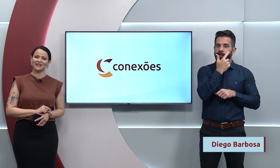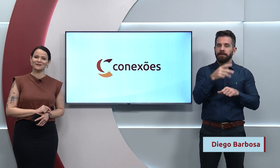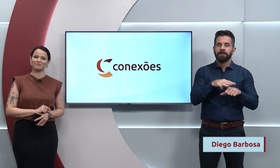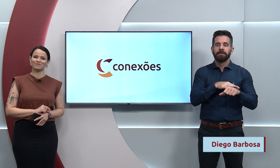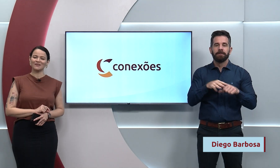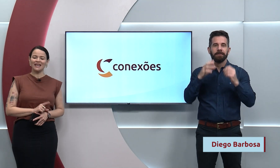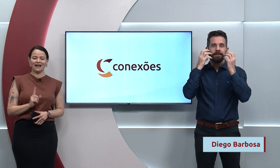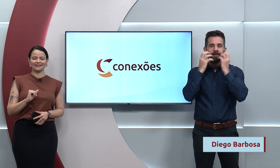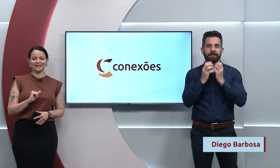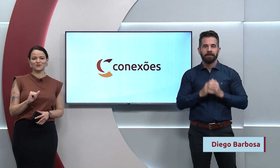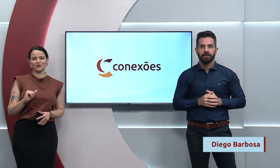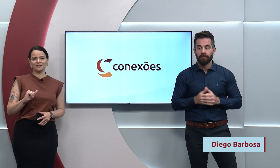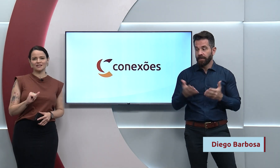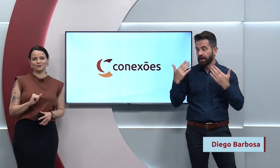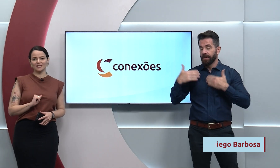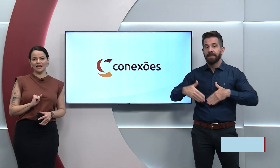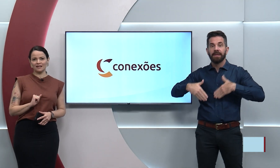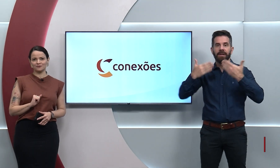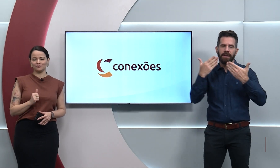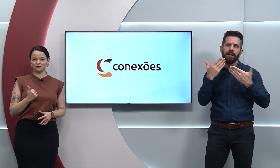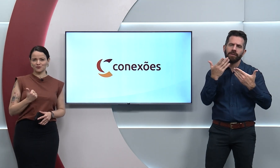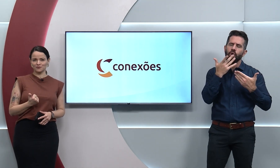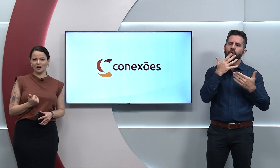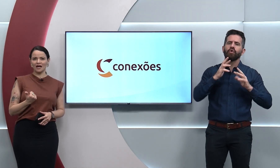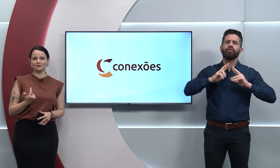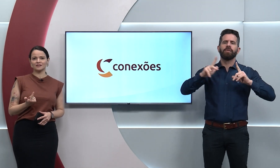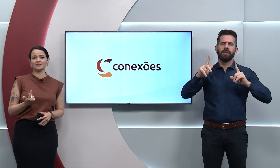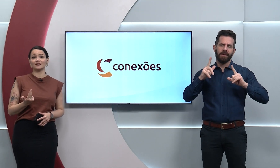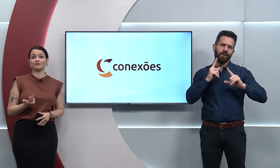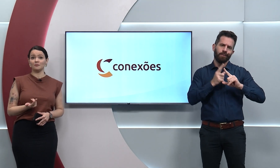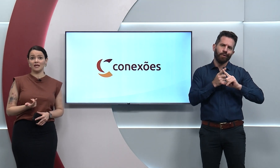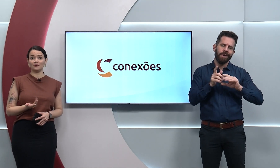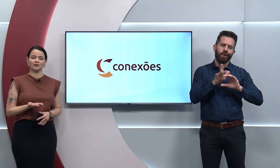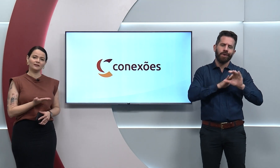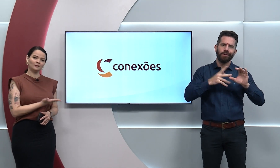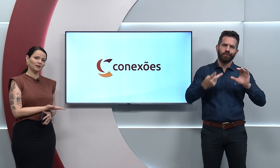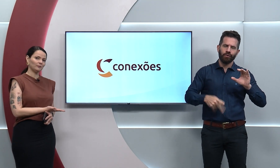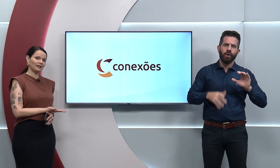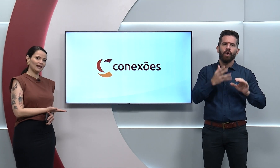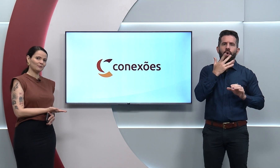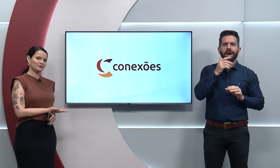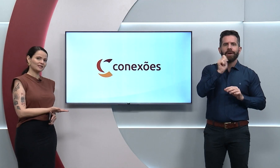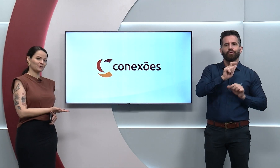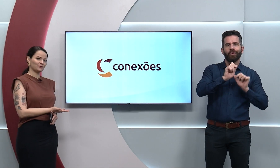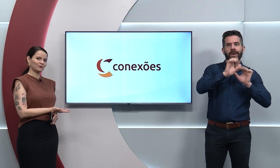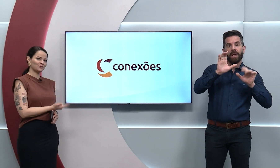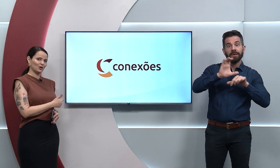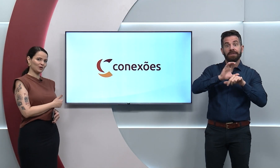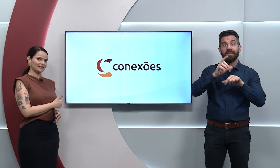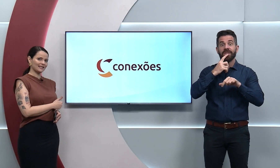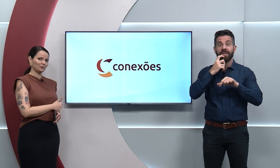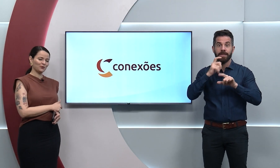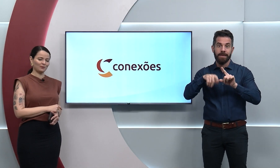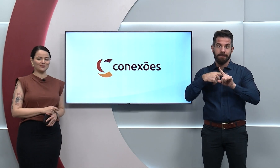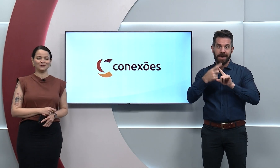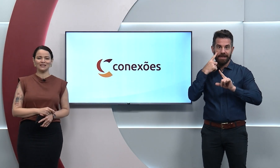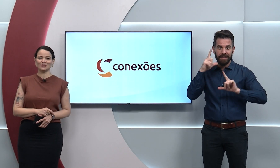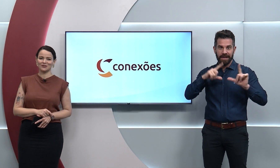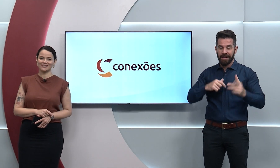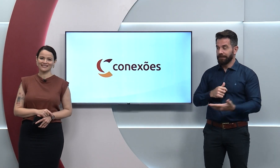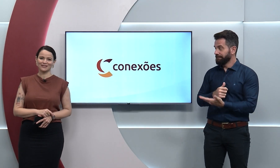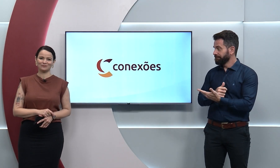barba cheia. Atrás de nós está o cenário, em tom de azul claro, cinza e vermelho. Também é uma tela bem no centro, onde agora está o